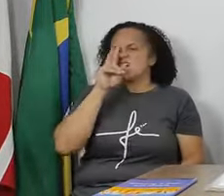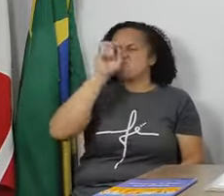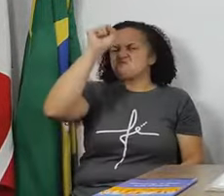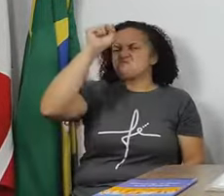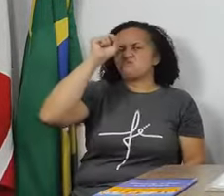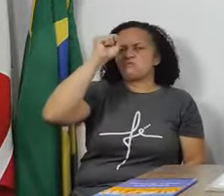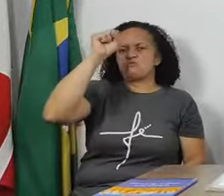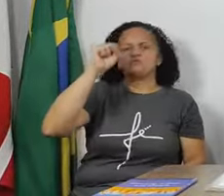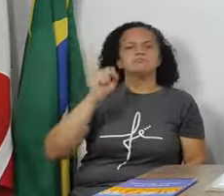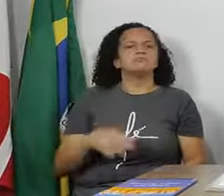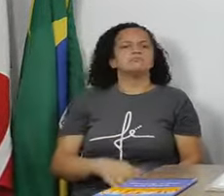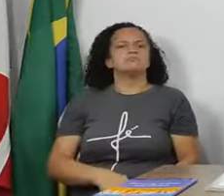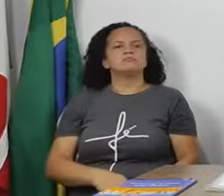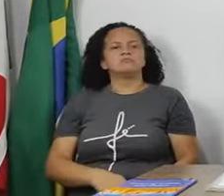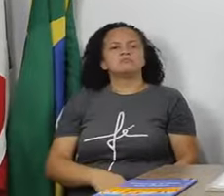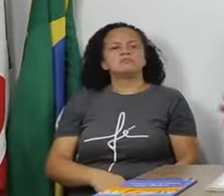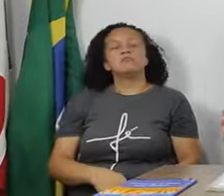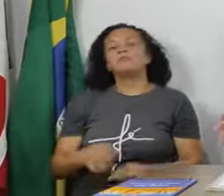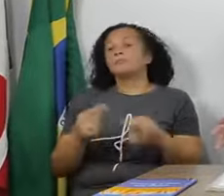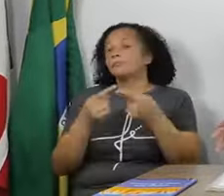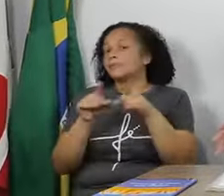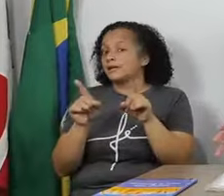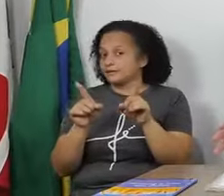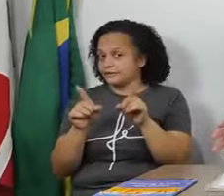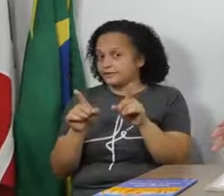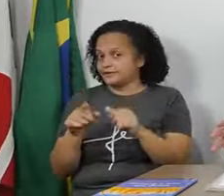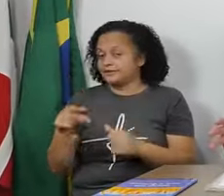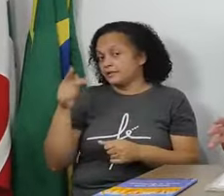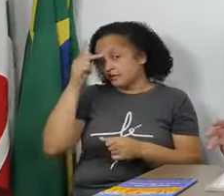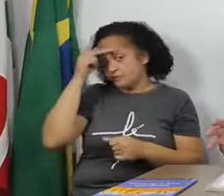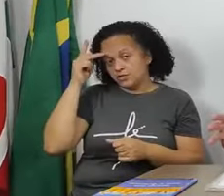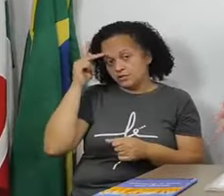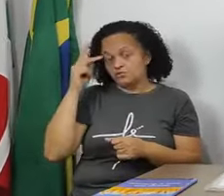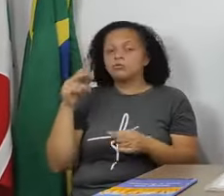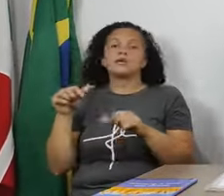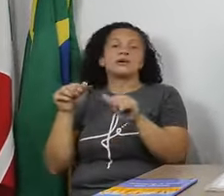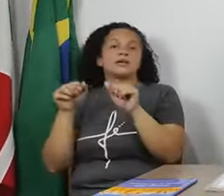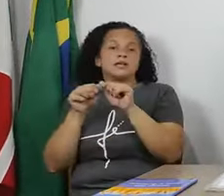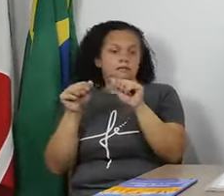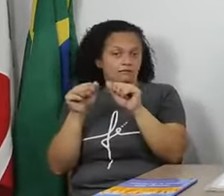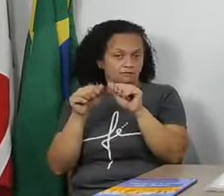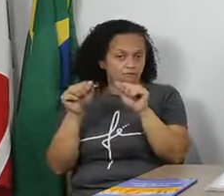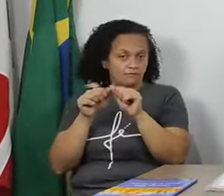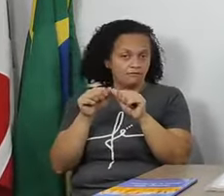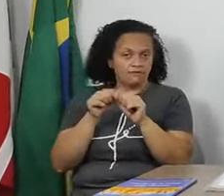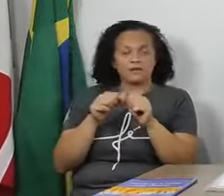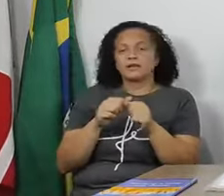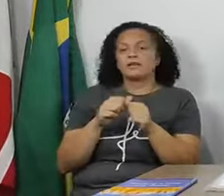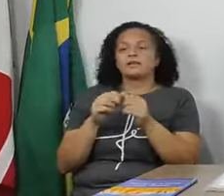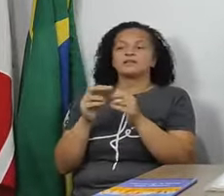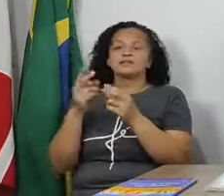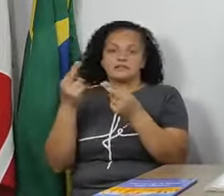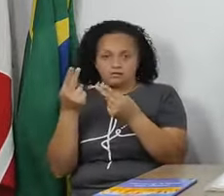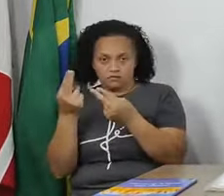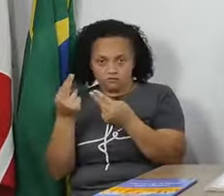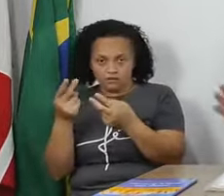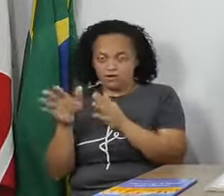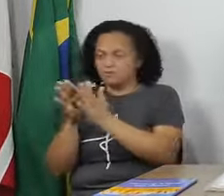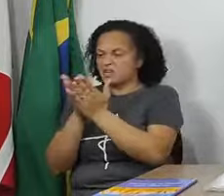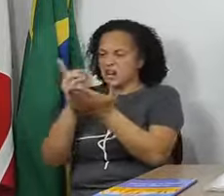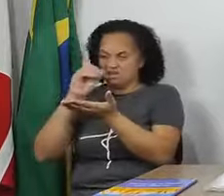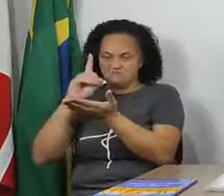rocha. Aí ele diz, mas aquele que ouve a minha palavra e não a pratica, é semelhante a